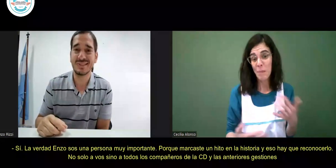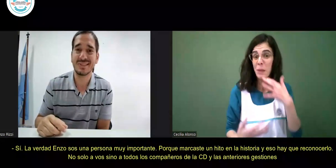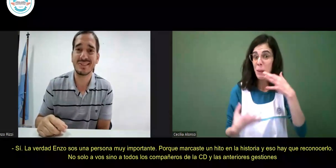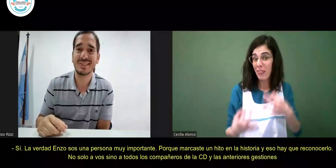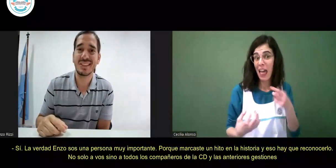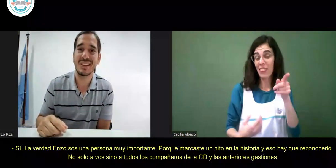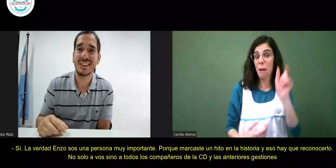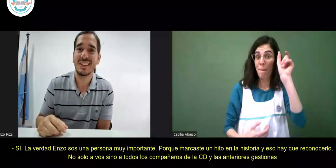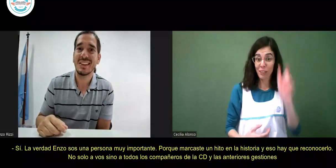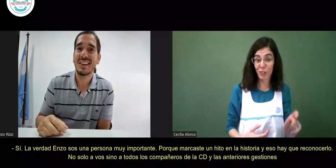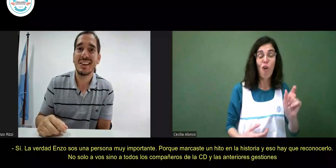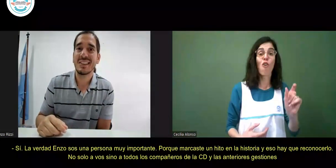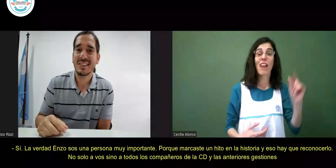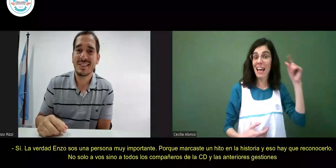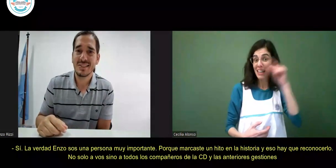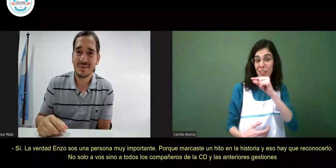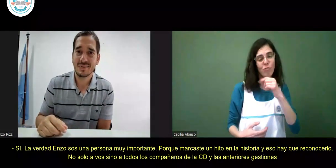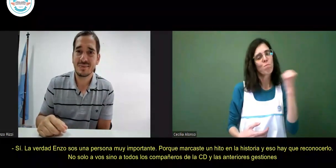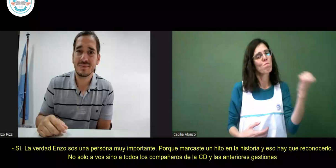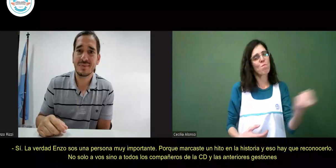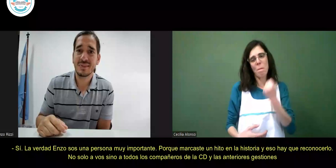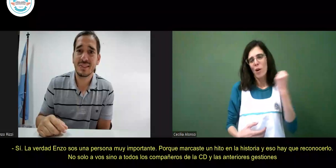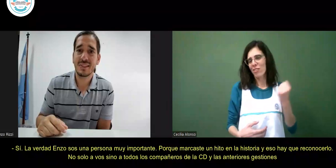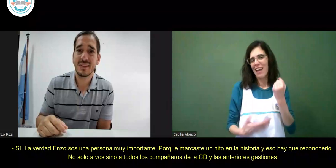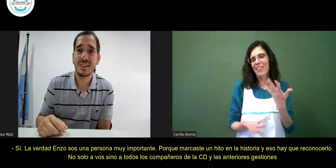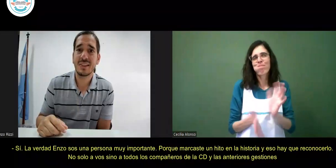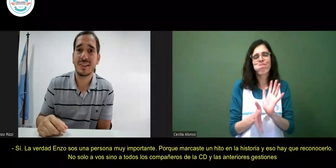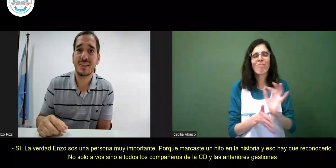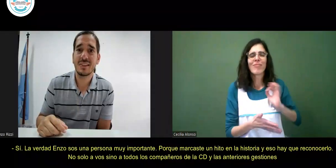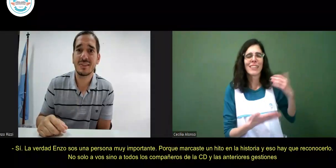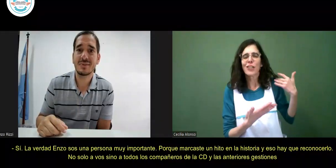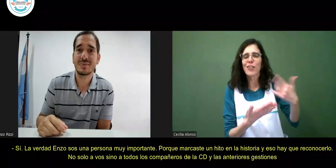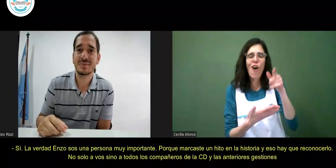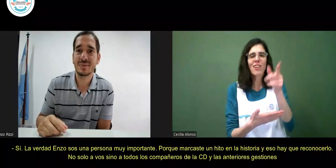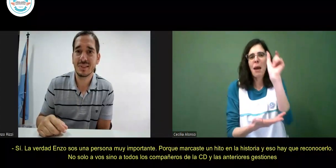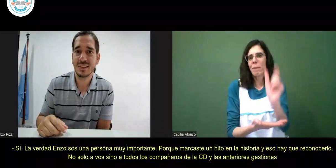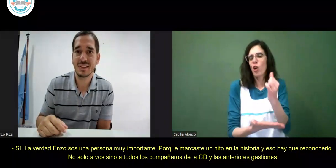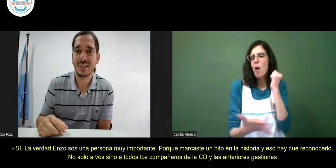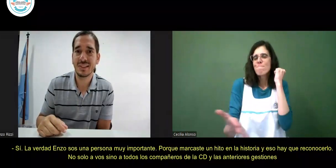Sí, la verdad, Enzo, sos una persona muy importante. Porque